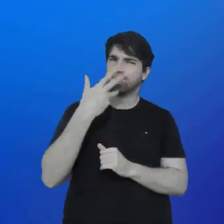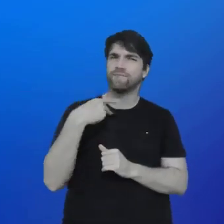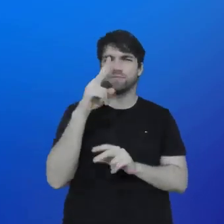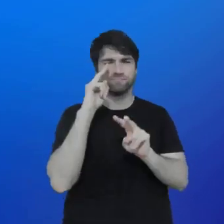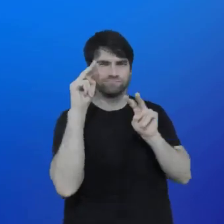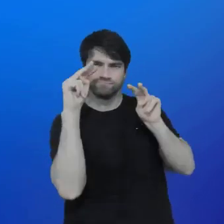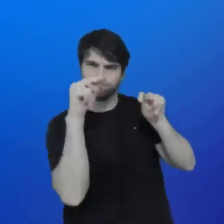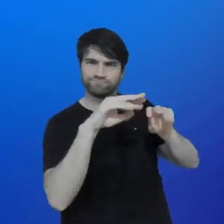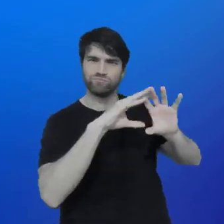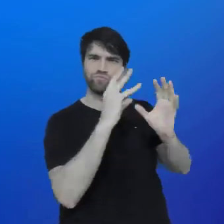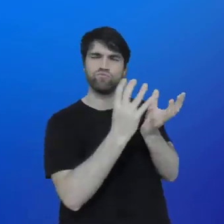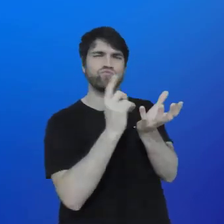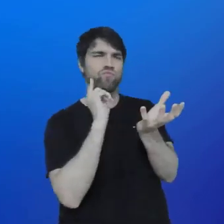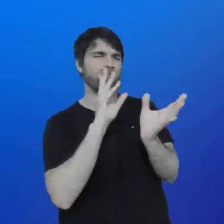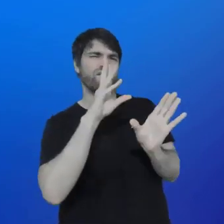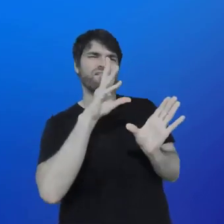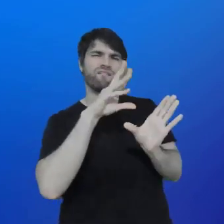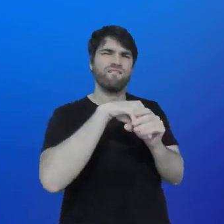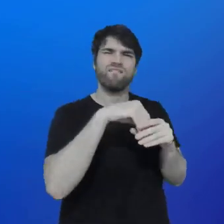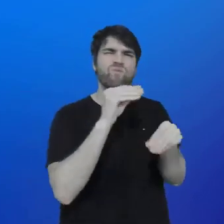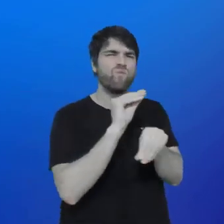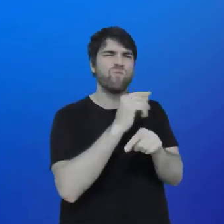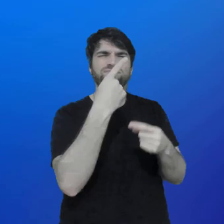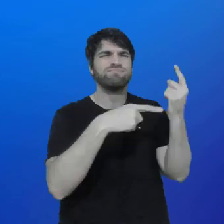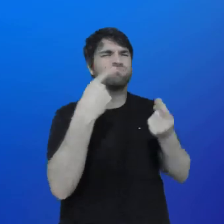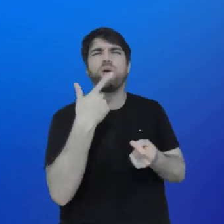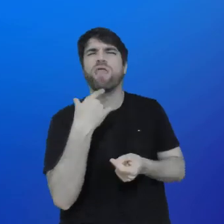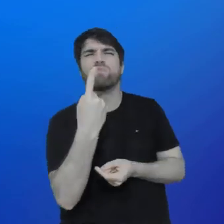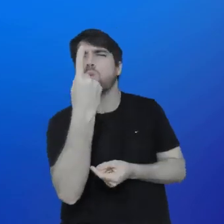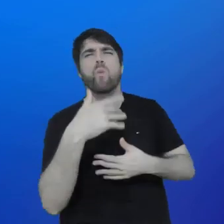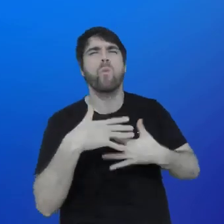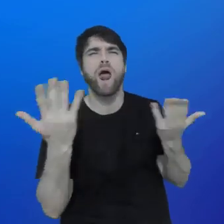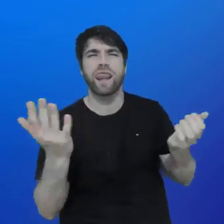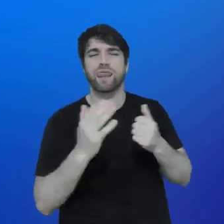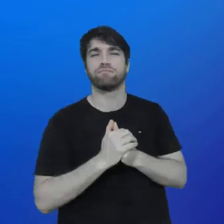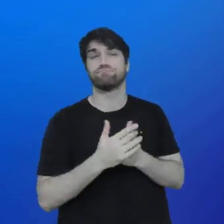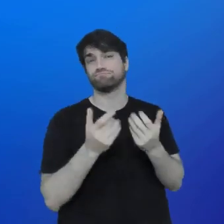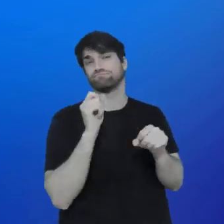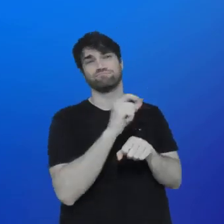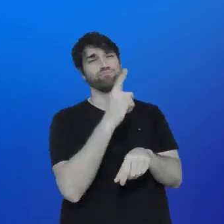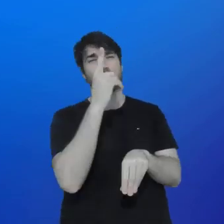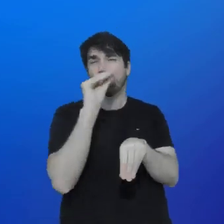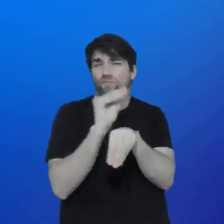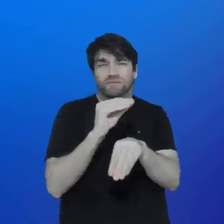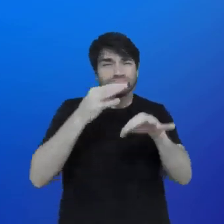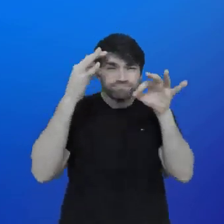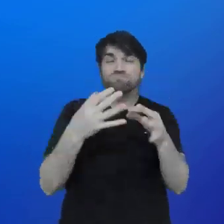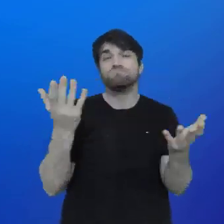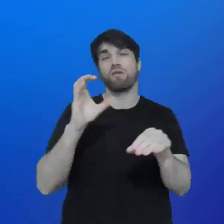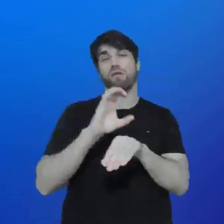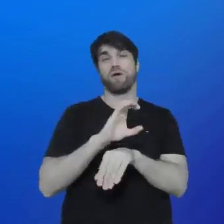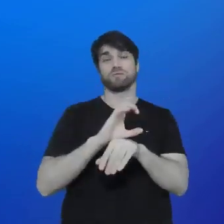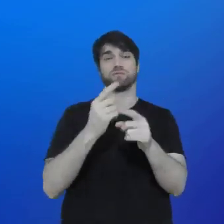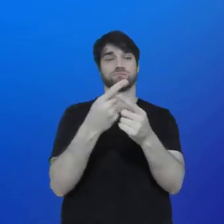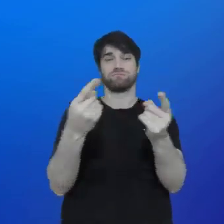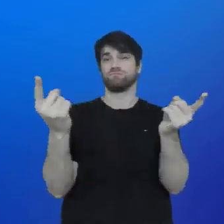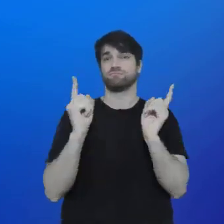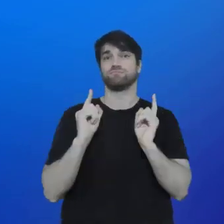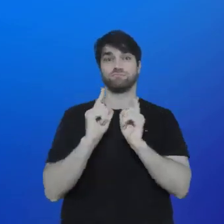esperemos. Detengámonos un momento en el mundo sordo y veamos un ejemplo de la cultura que antes mencioné. Un ejemplo claro es la disposición dentro del aula, donde